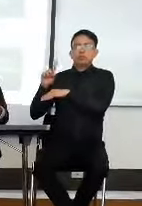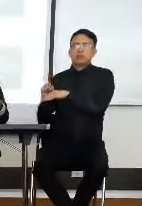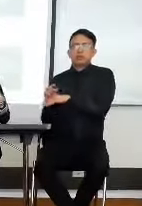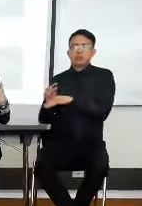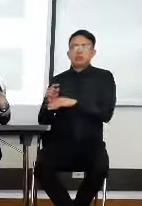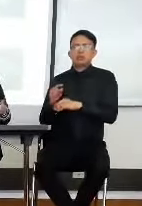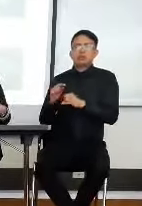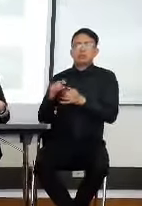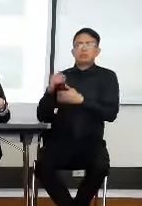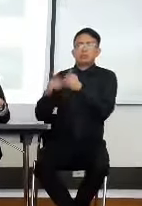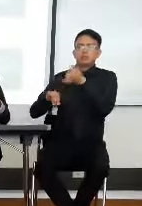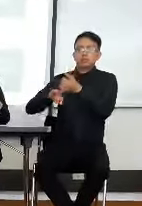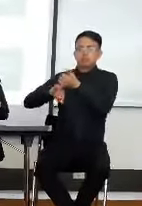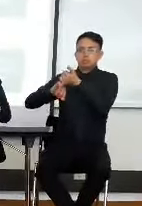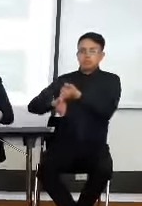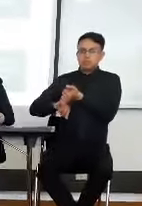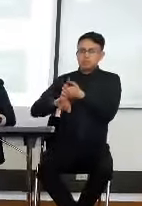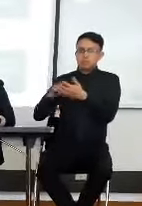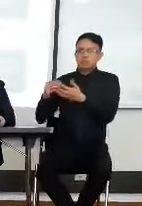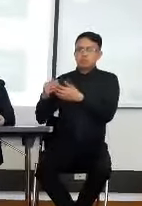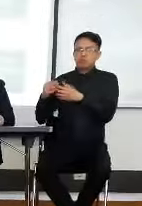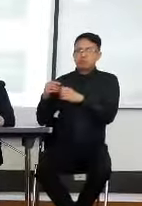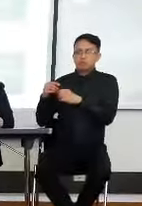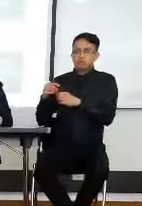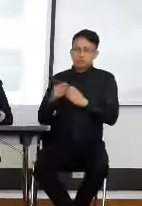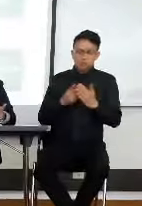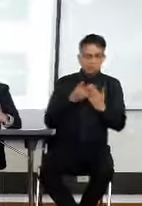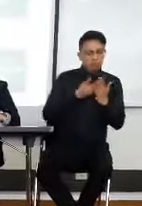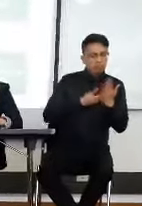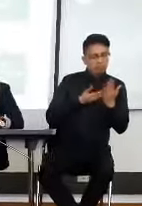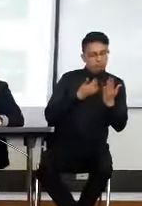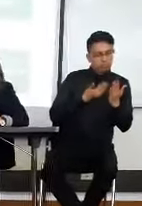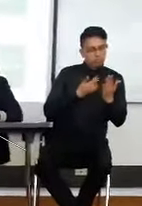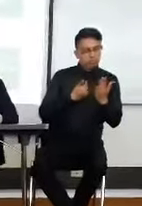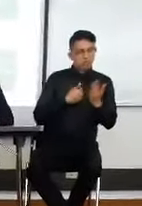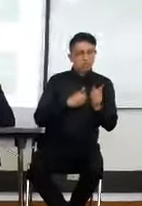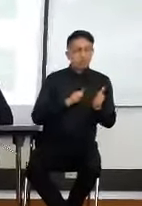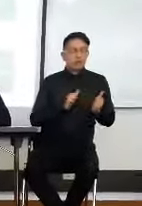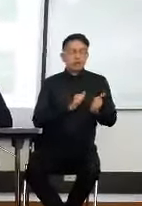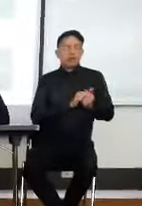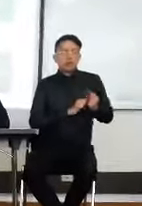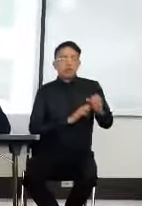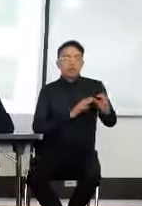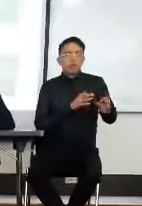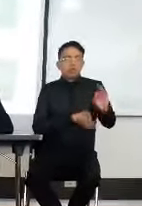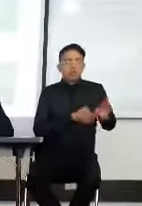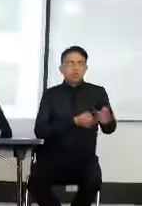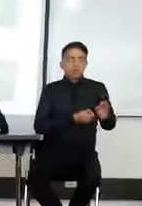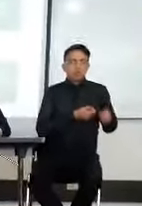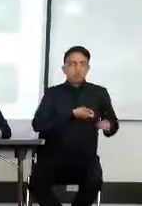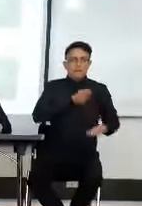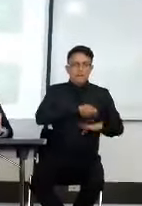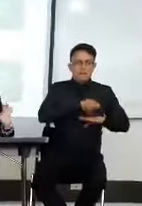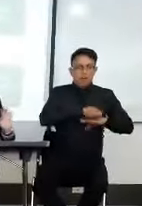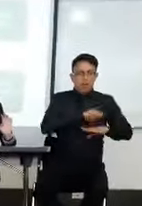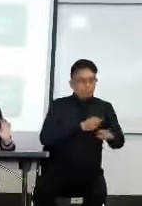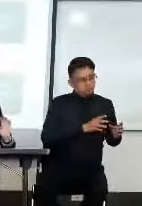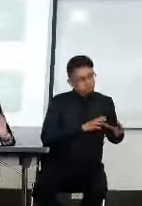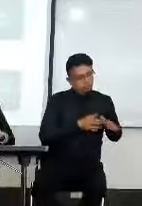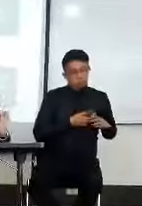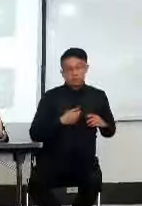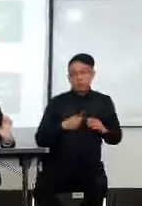procesos de interdicción, autorizaciones judiciales, entonces que podamos revisar esa documentación apoyados con el equipo jurídico y que podamos generar la